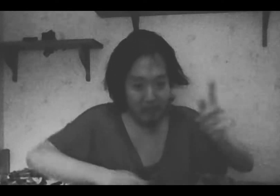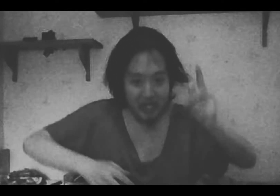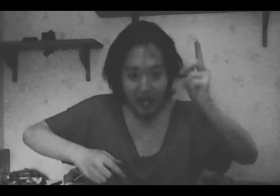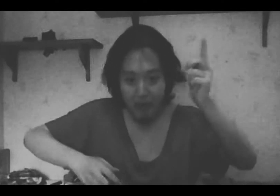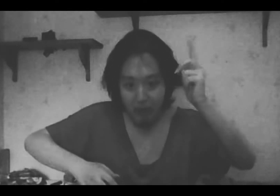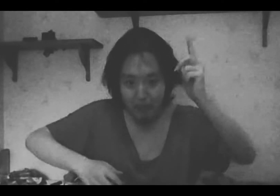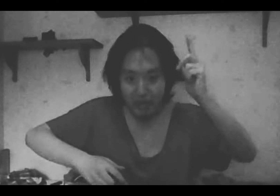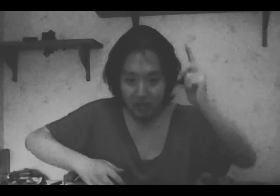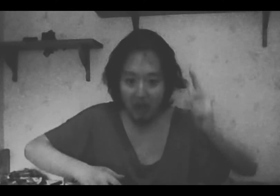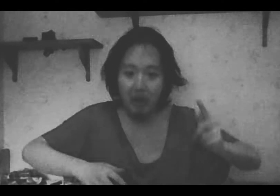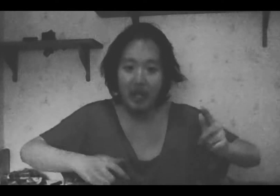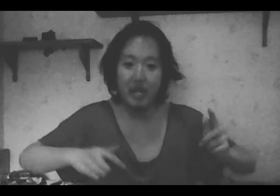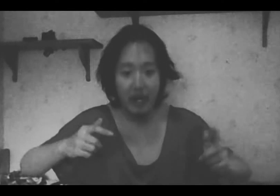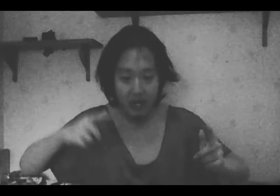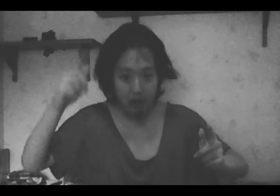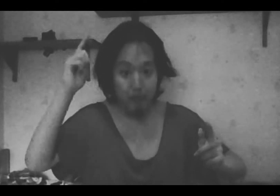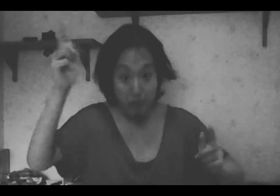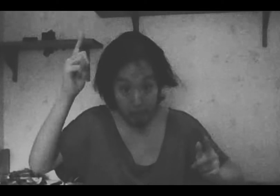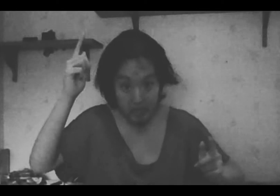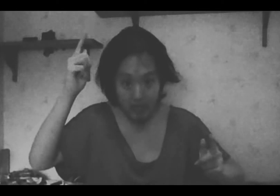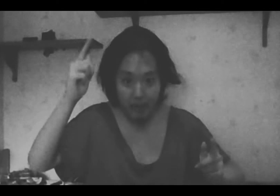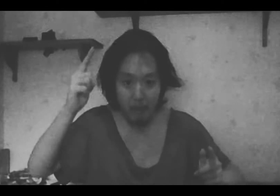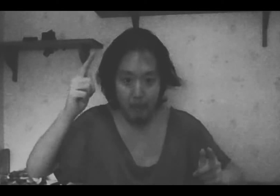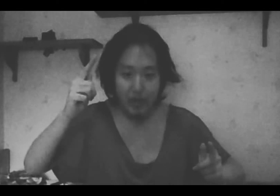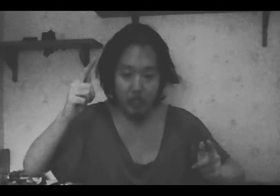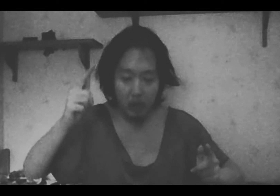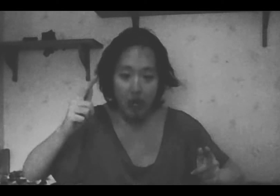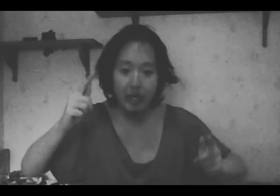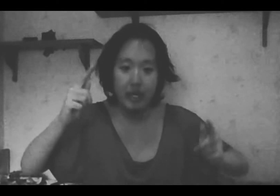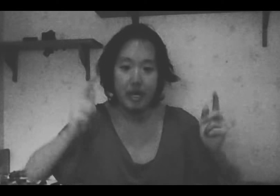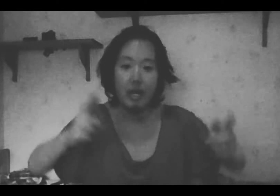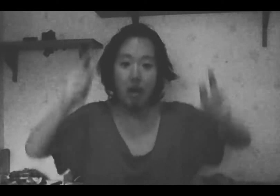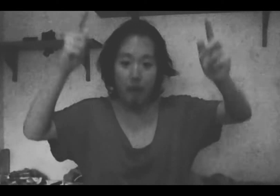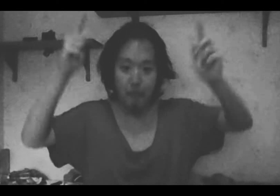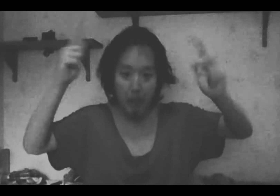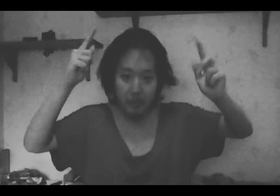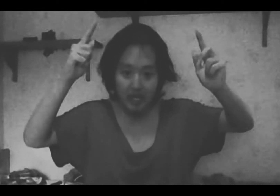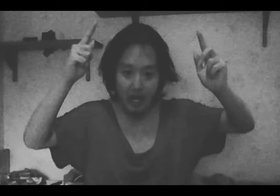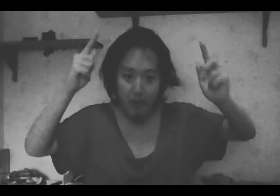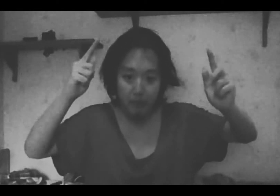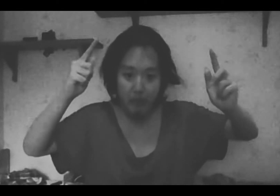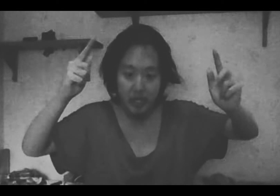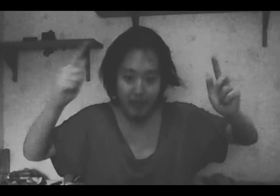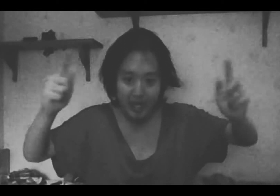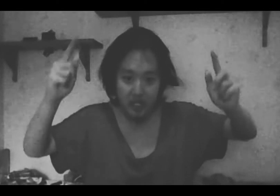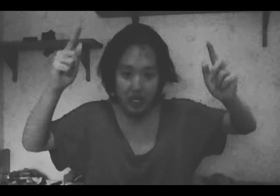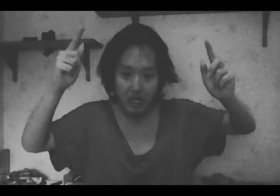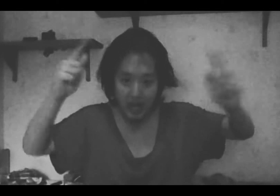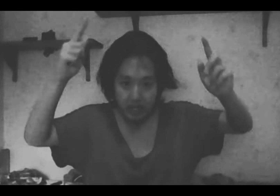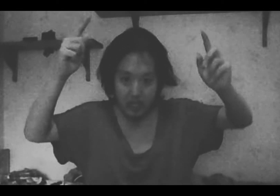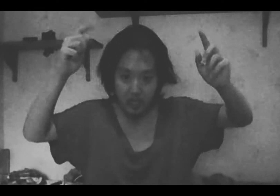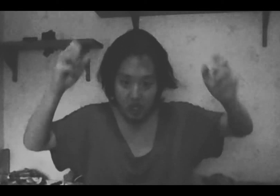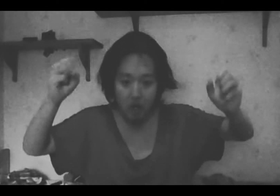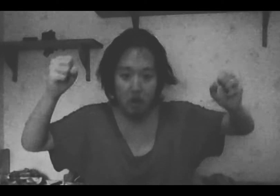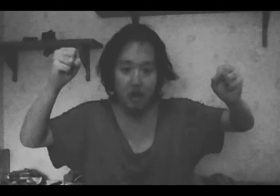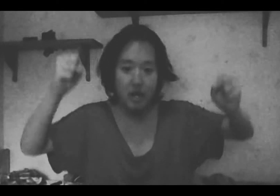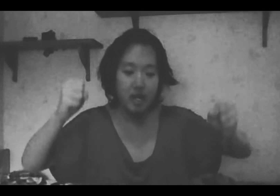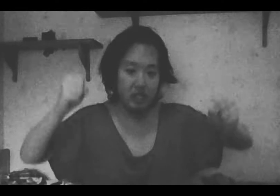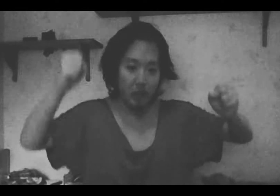bumsikaboom är du skrålig igen Och bumsikaboom är du skrålig igen och bumsikaboom är du med singen Så